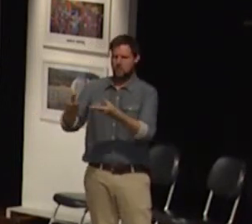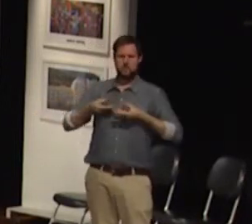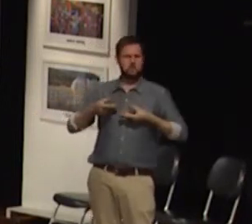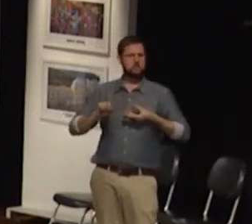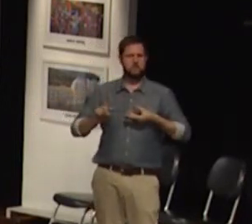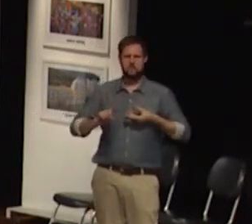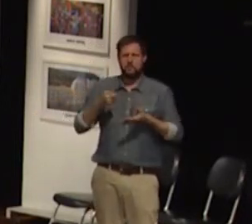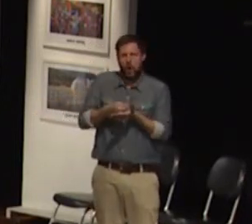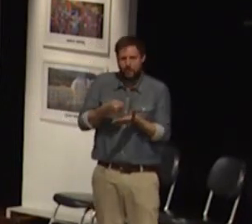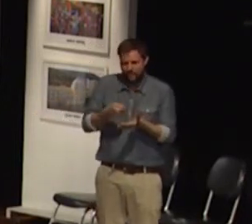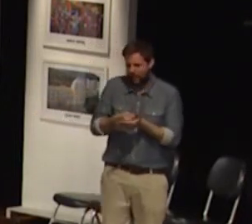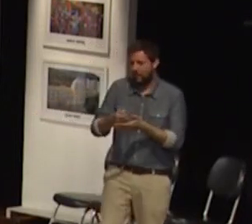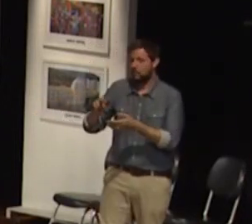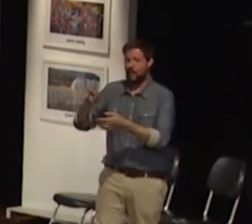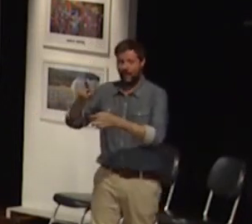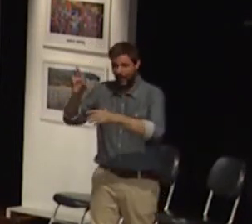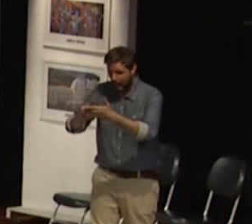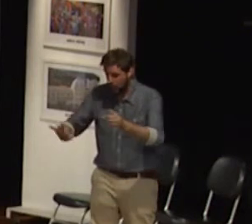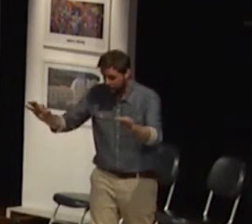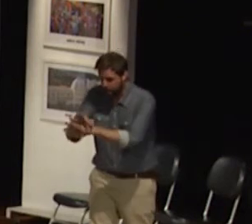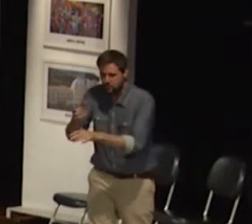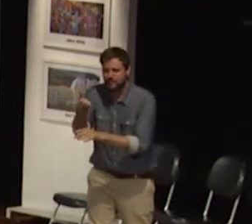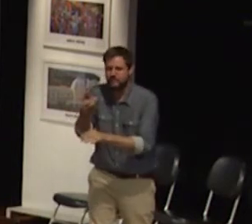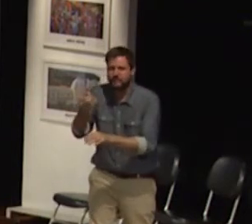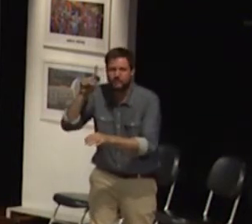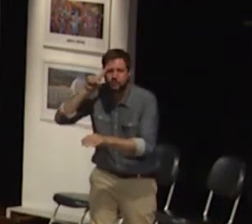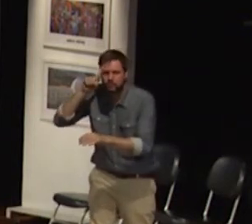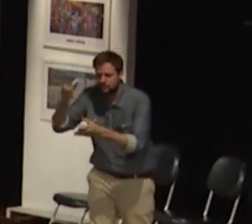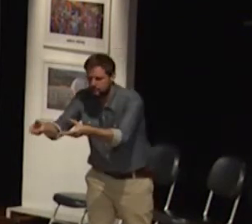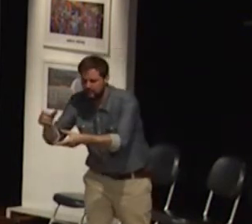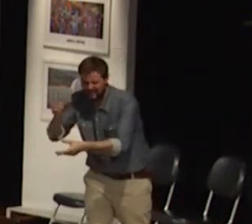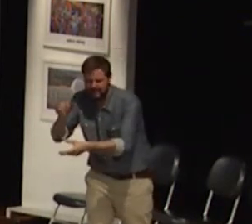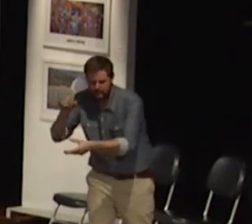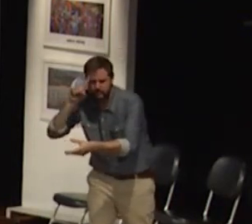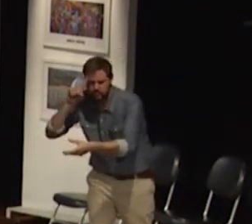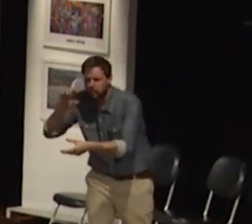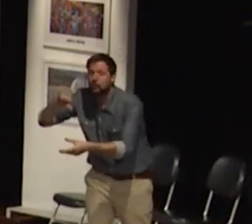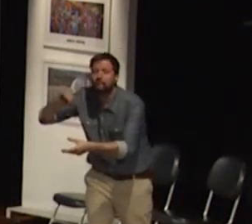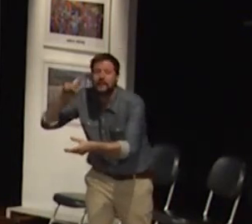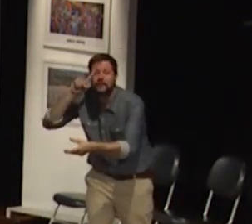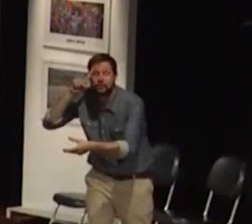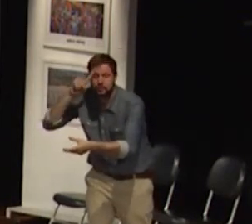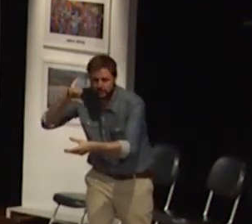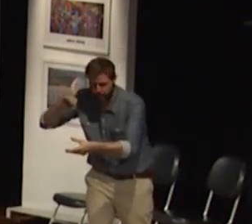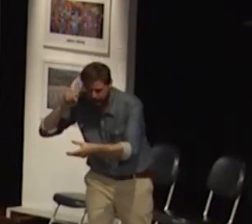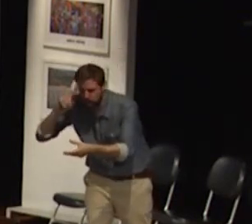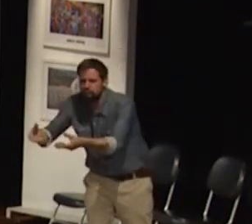vi nenhum relatório do GT de vocês. É obrigatório ter um relatório de 60 dias, de 90